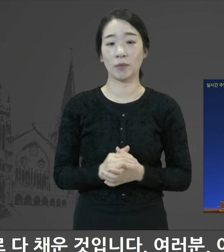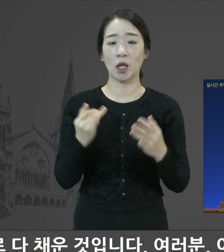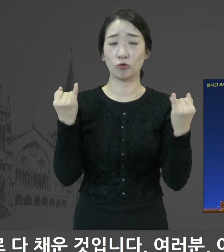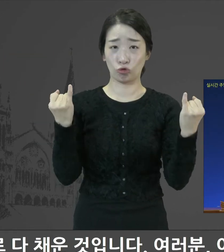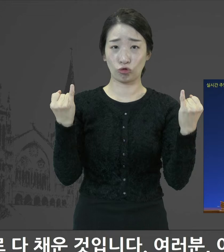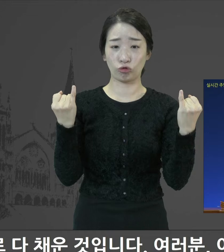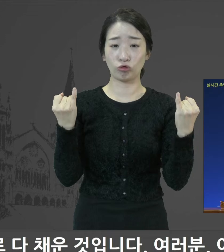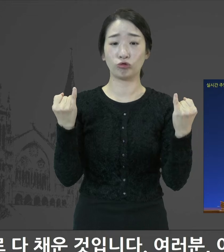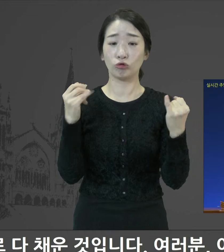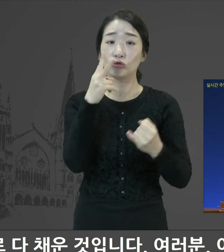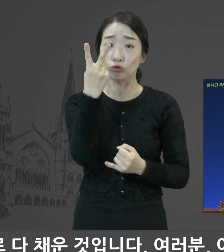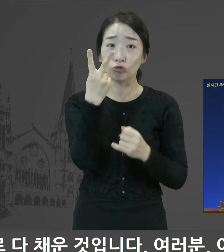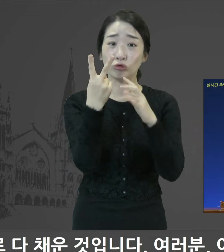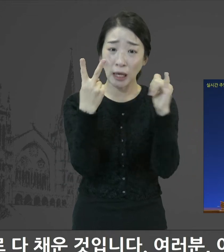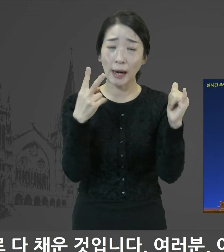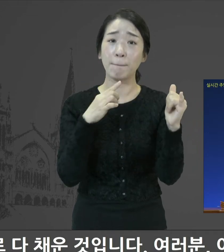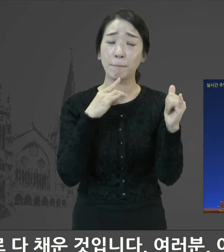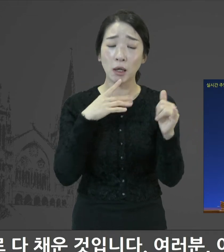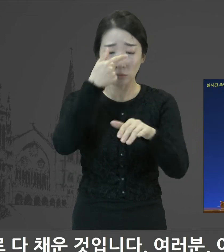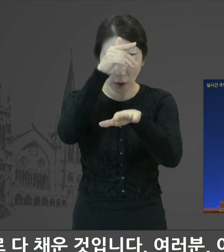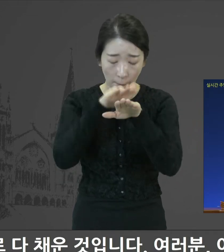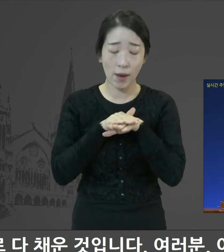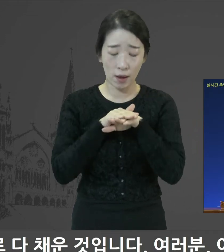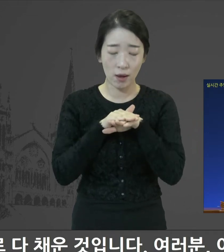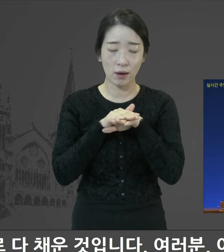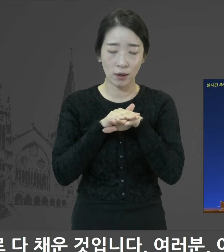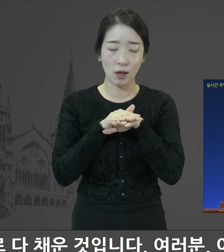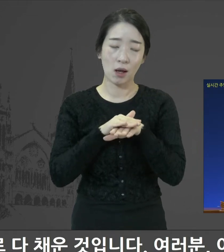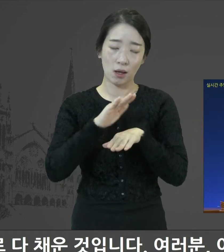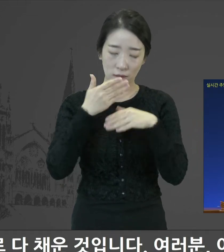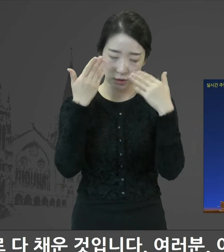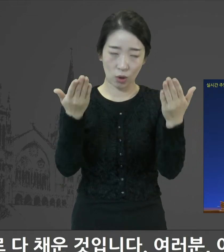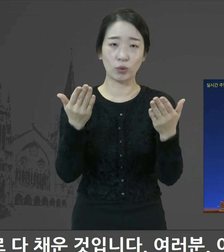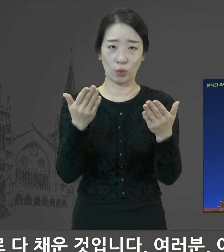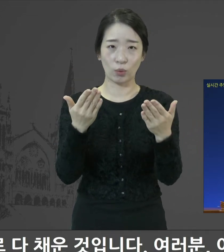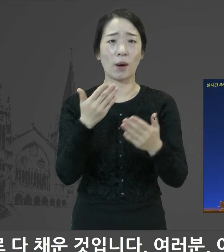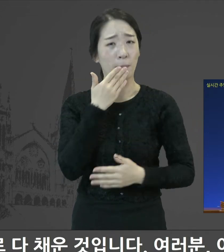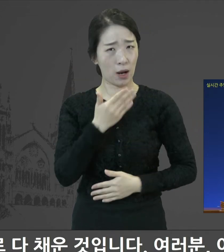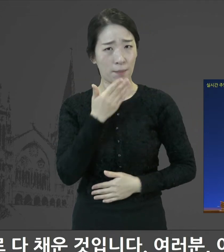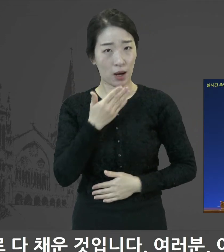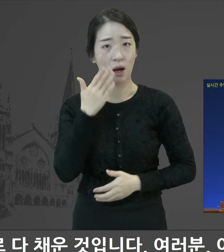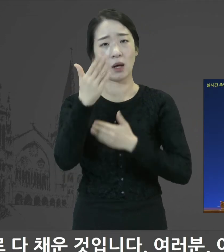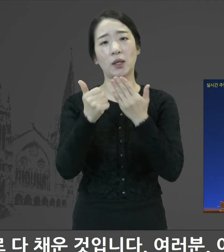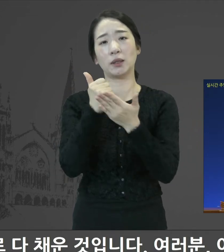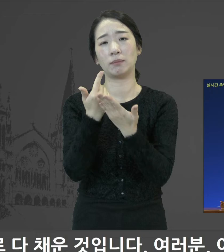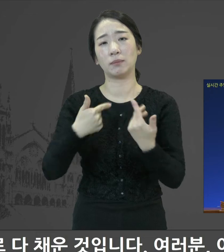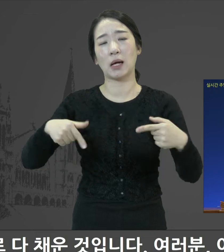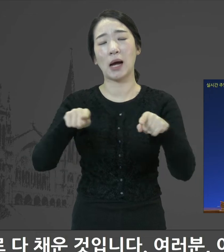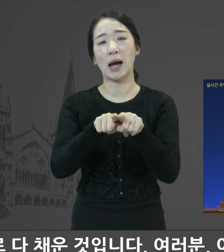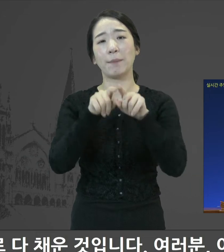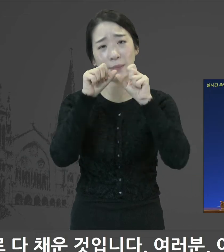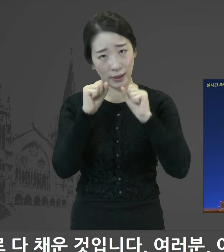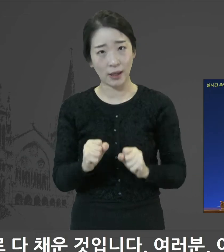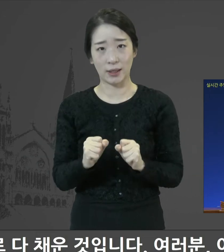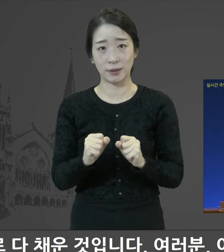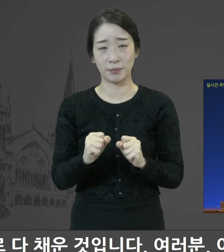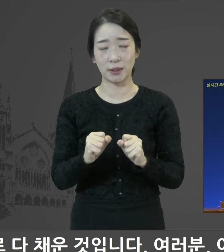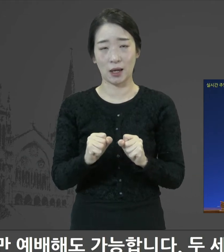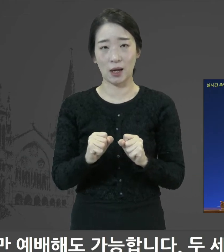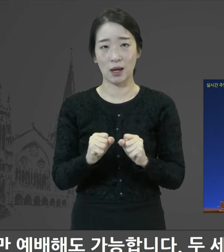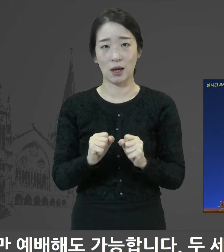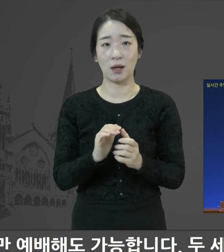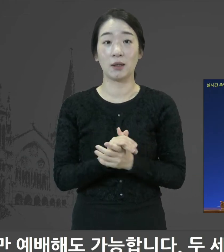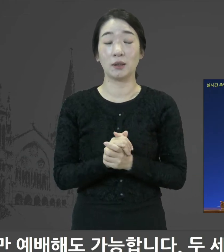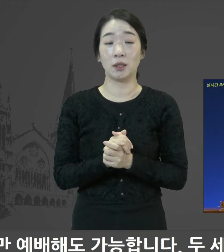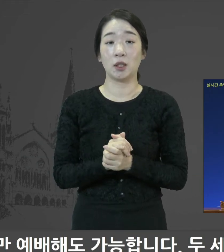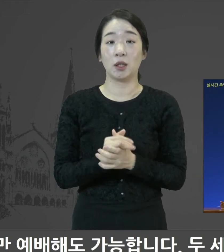사람만 예배해도 가능합니다. 두세 사람 모인 곳에 나도 너희와 함께하리라, 임마누엘 함께하리라 말씀하셨죠.